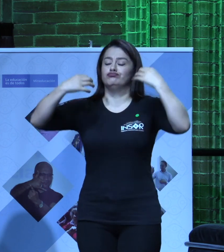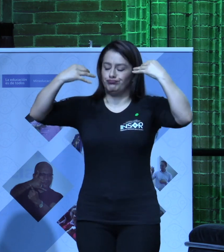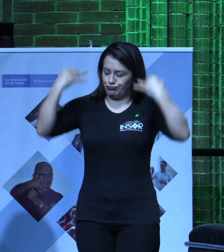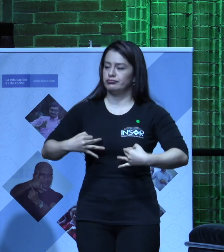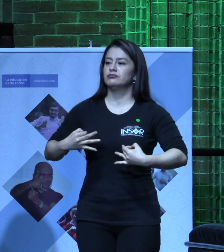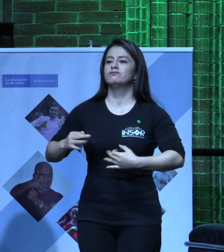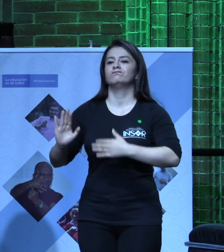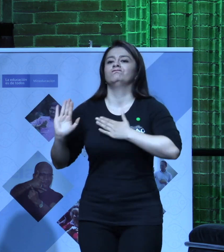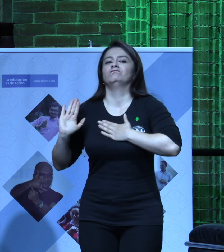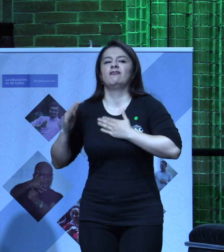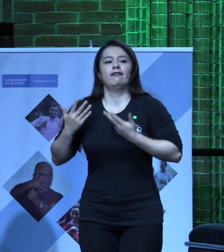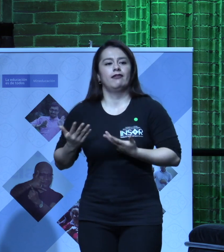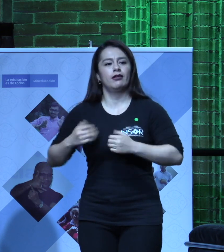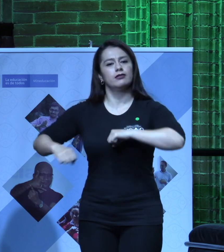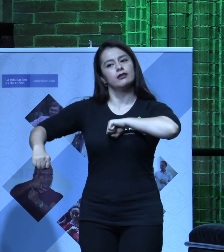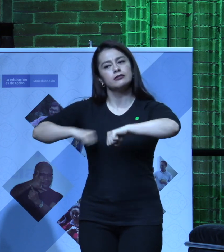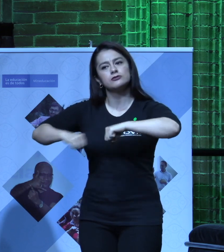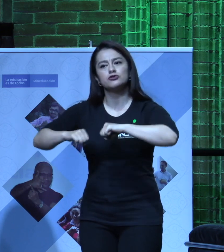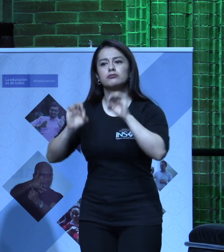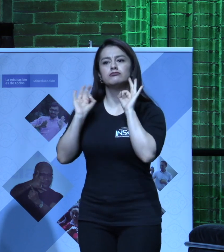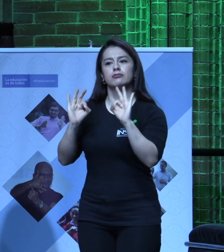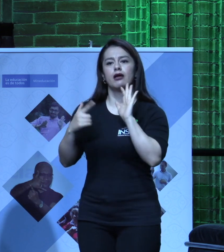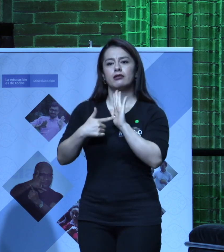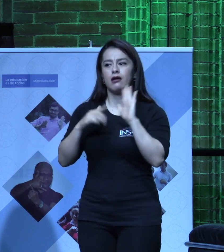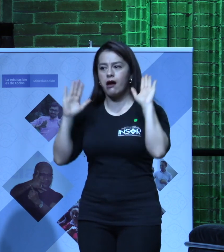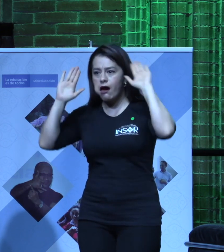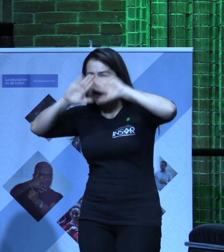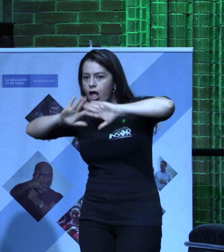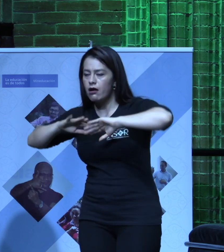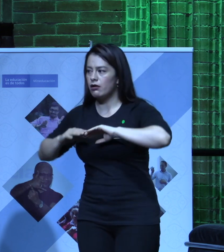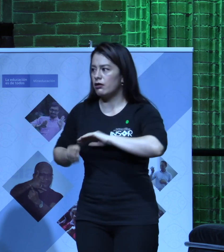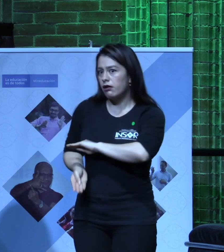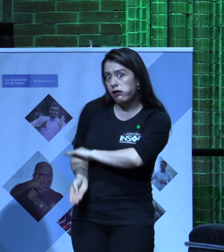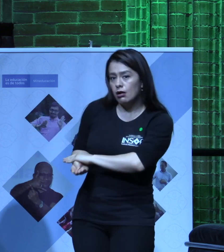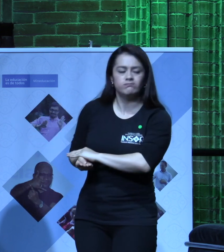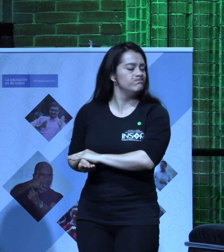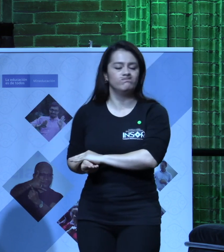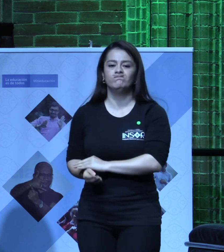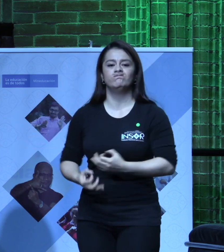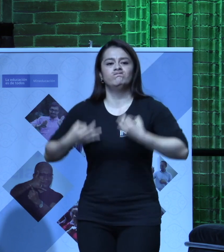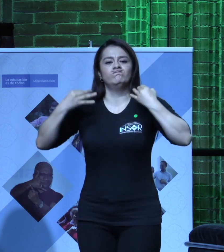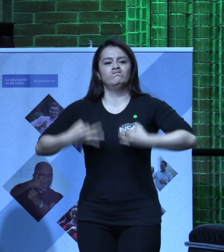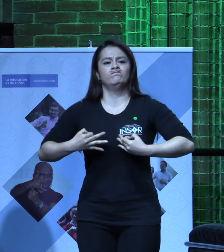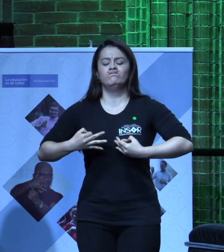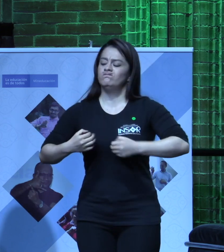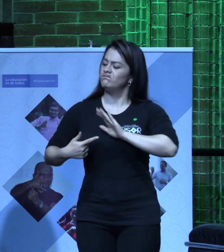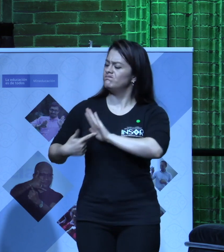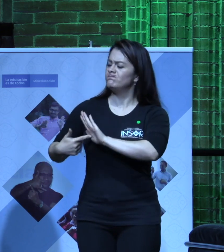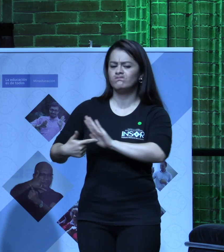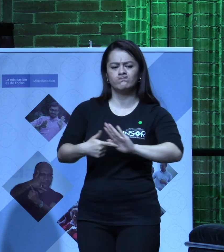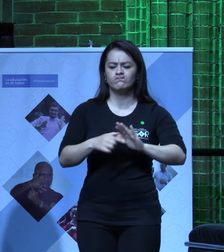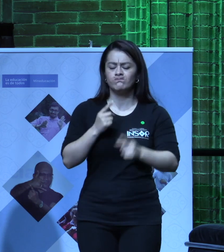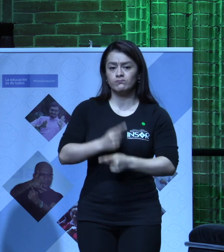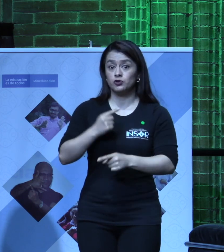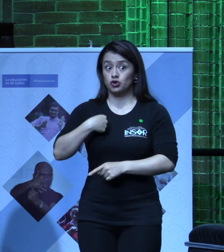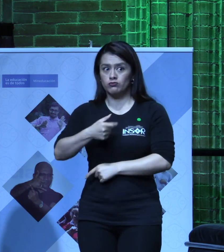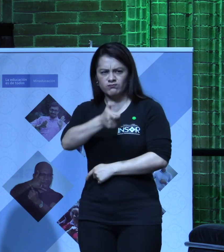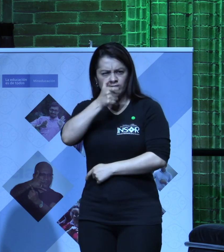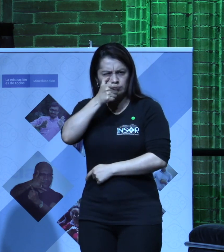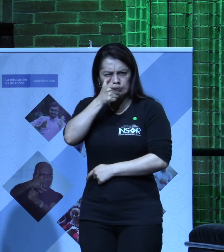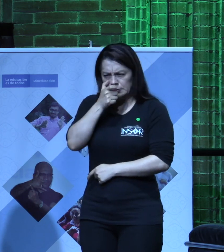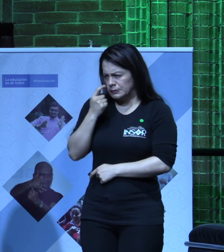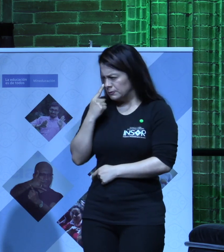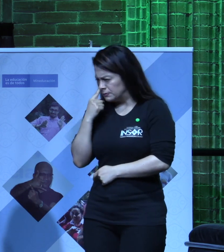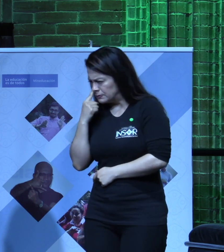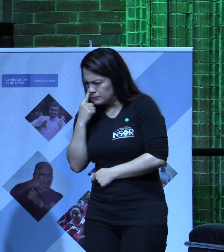promotora de la gestión transparente de los recursos asignados al instituto. Estaré muy pendiente